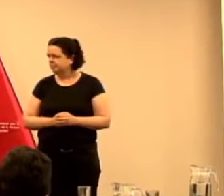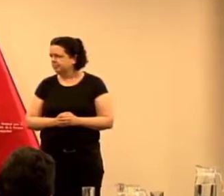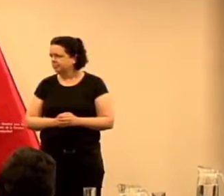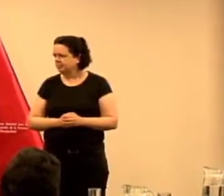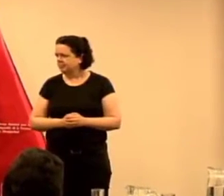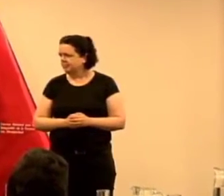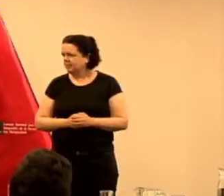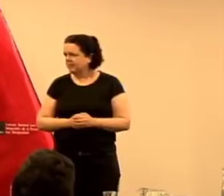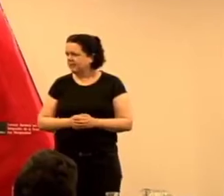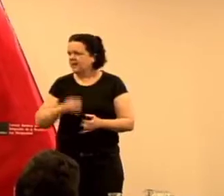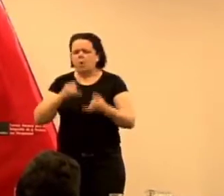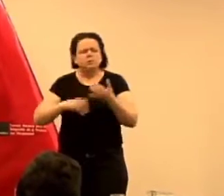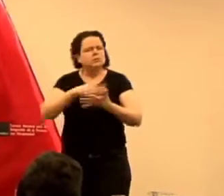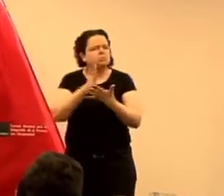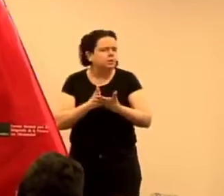digamos, un último tramo